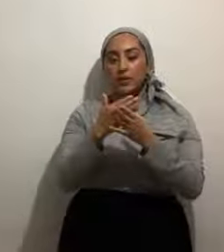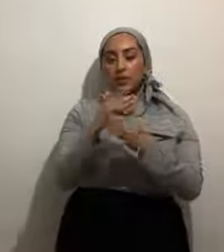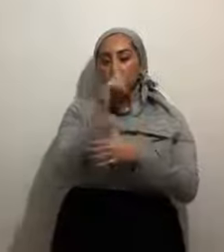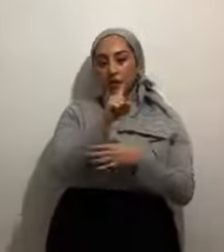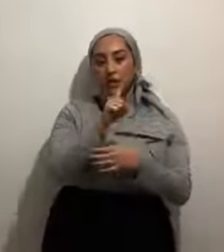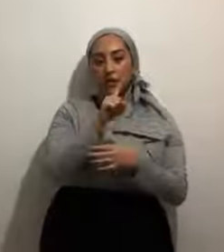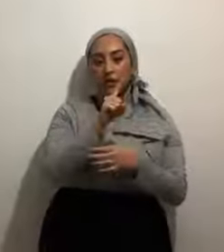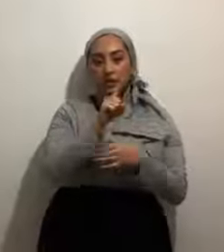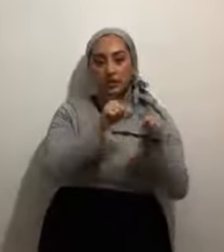otra,